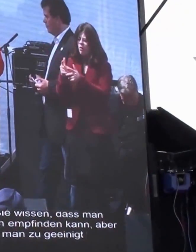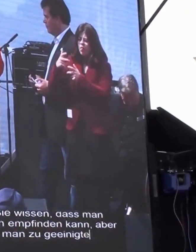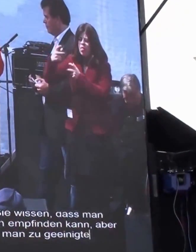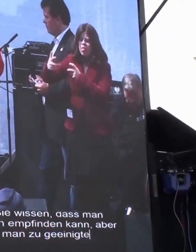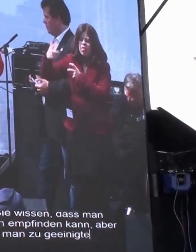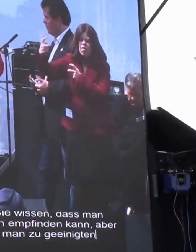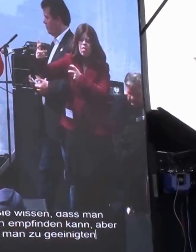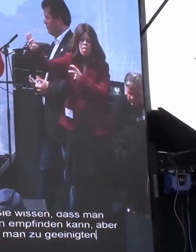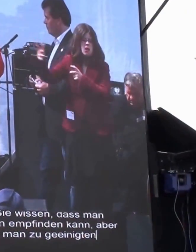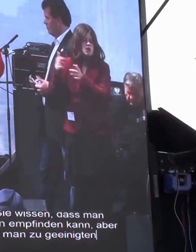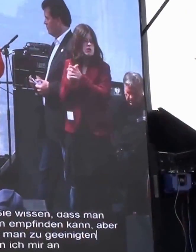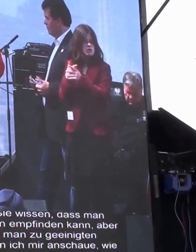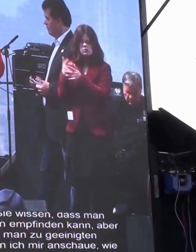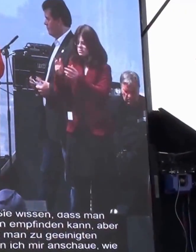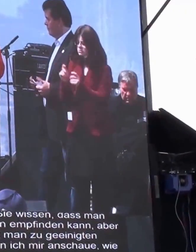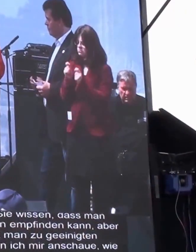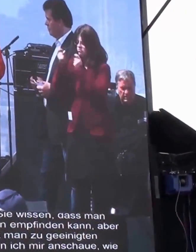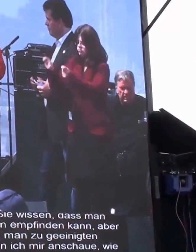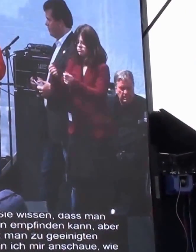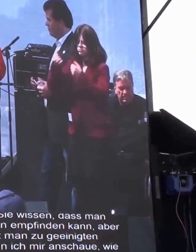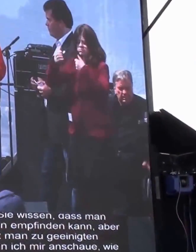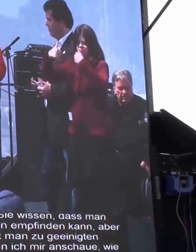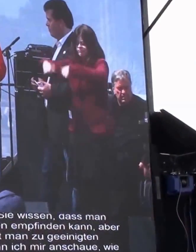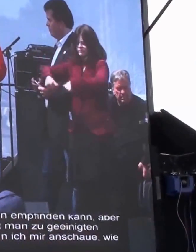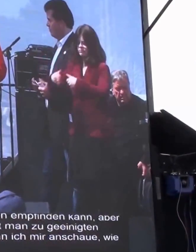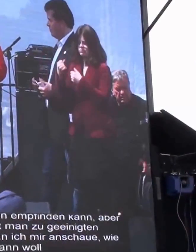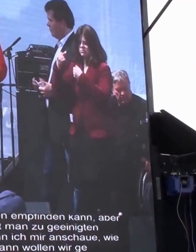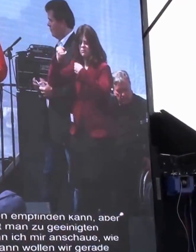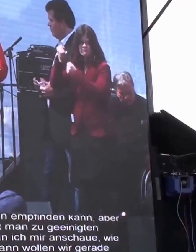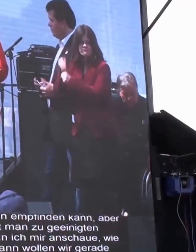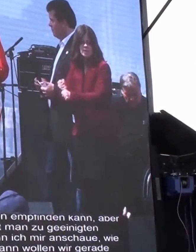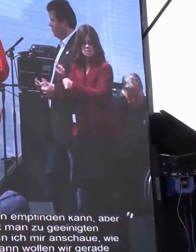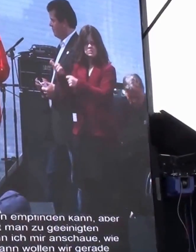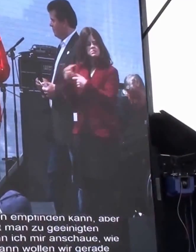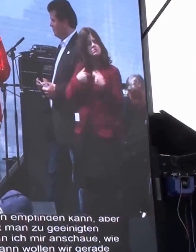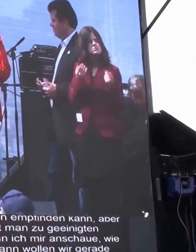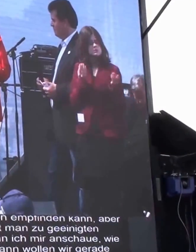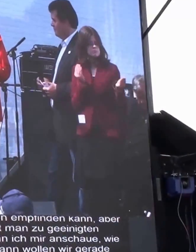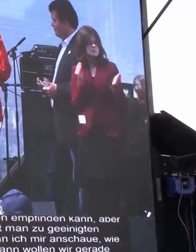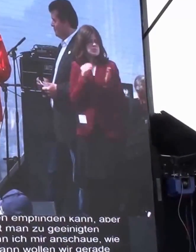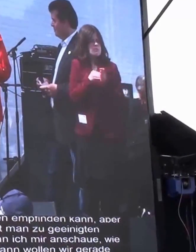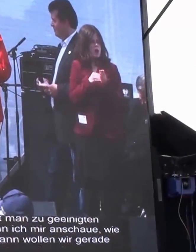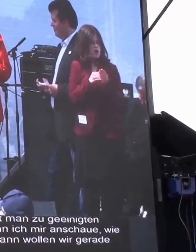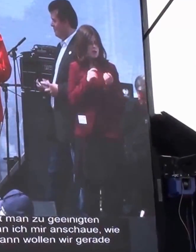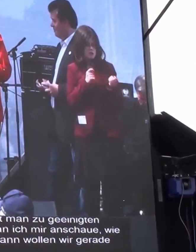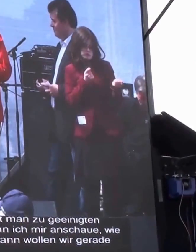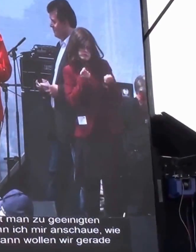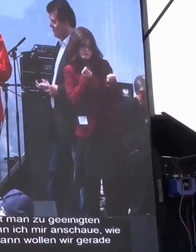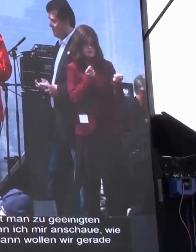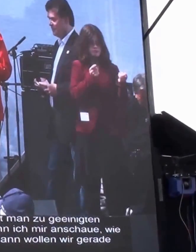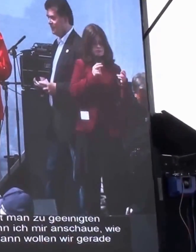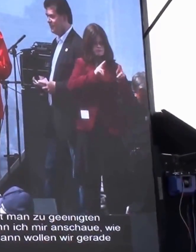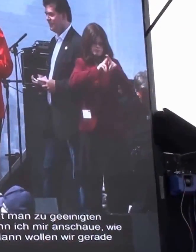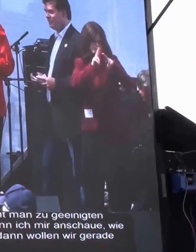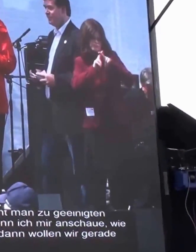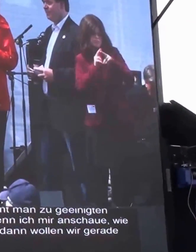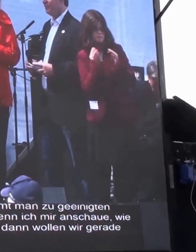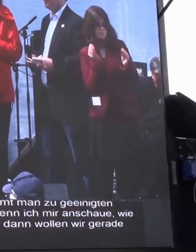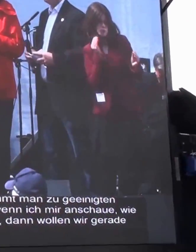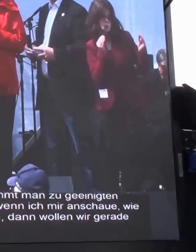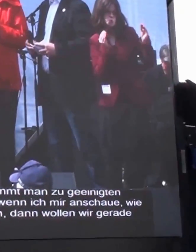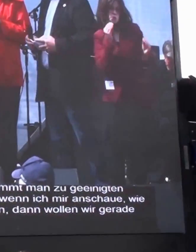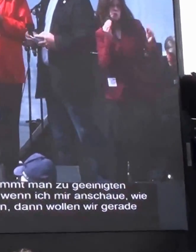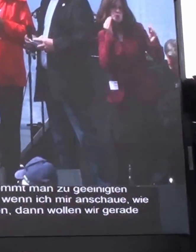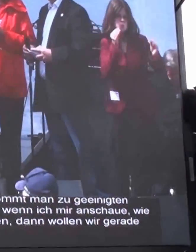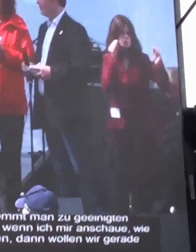etwas vorlegen und dann sagen, rede drüber und sagt, was er meint, sondern wir wollen Beteiligung ernst nehmen. Das Bundesministerium